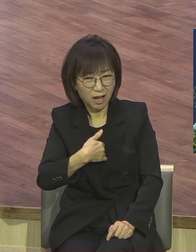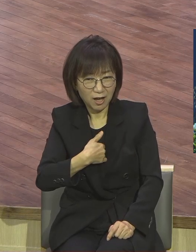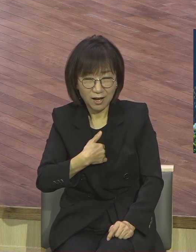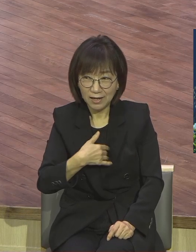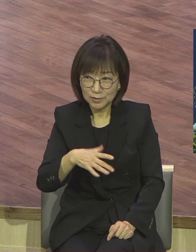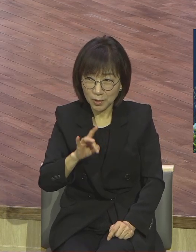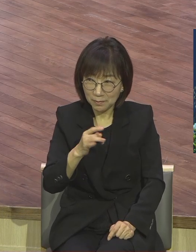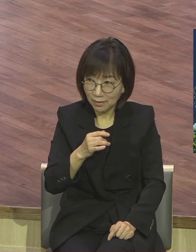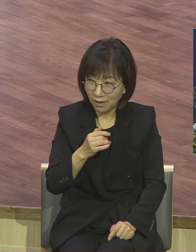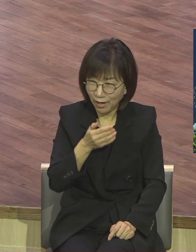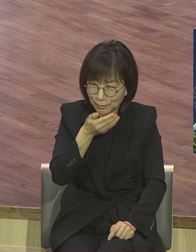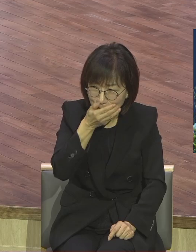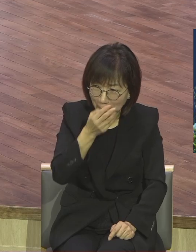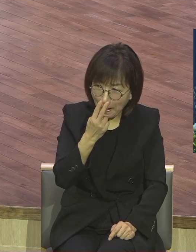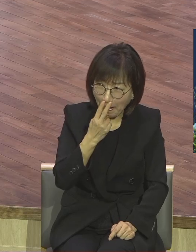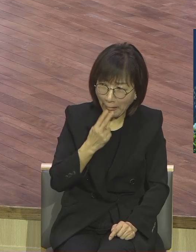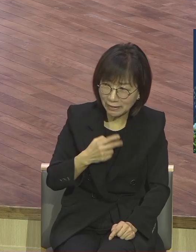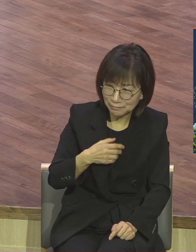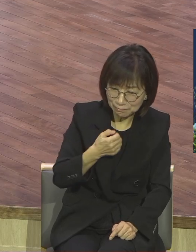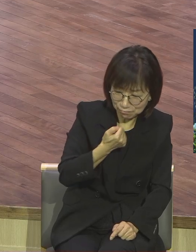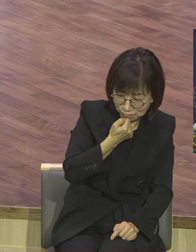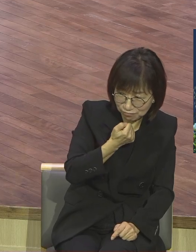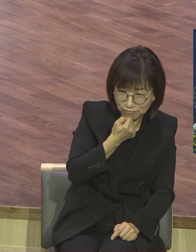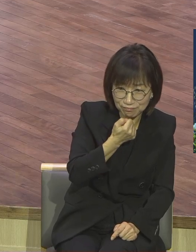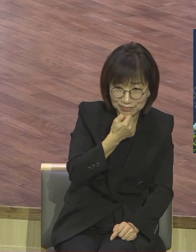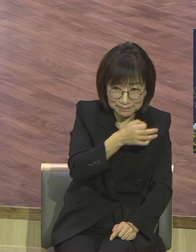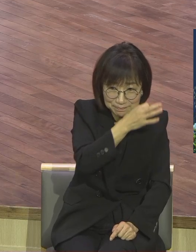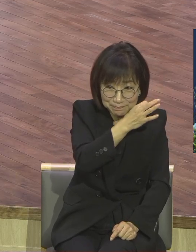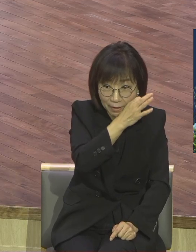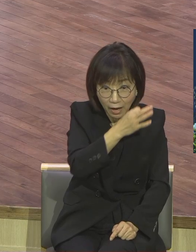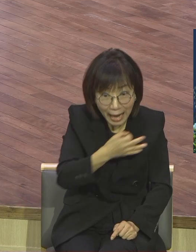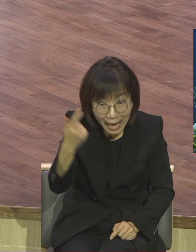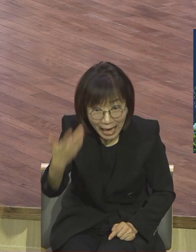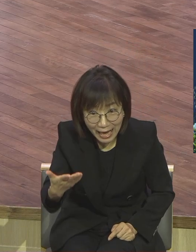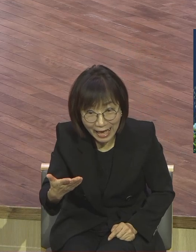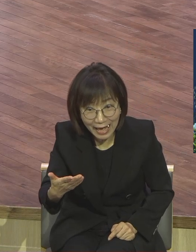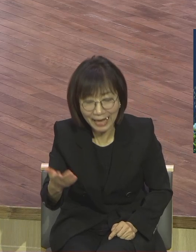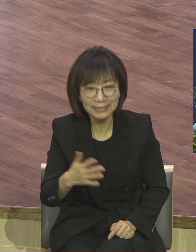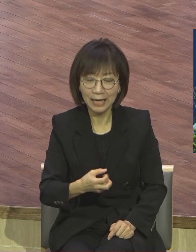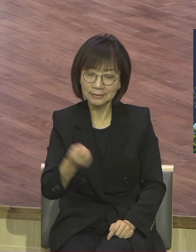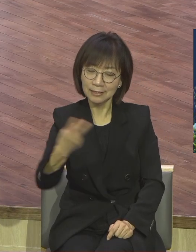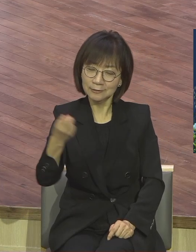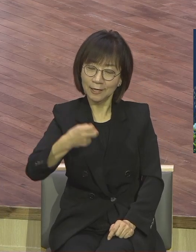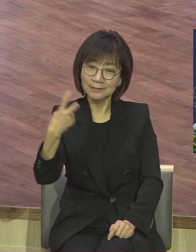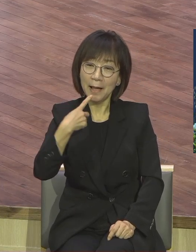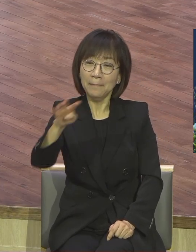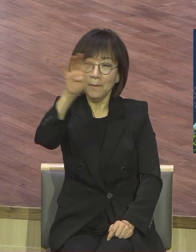처음부터 유치하지만은 자꾸 하다 보면 웃음이 나오면서